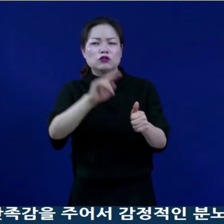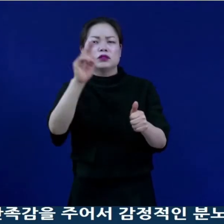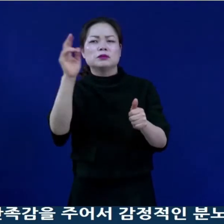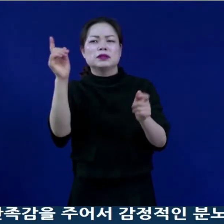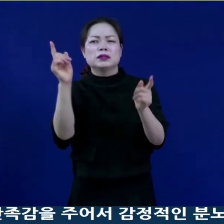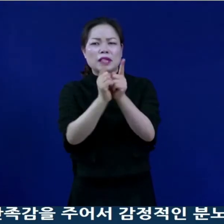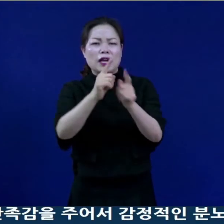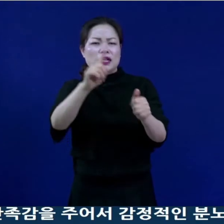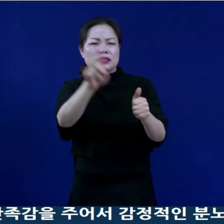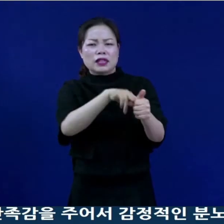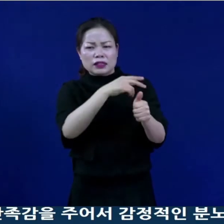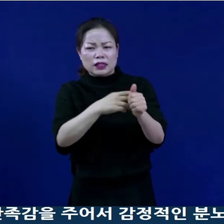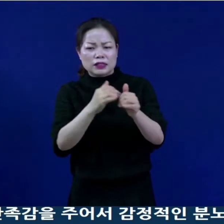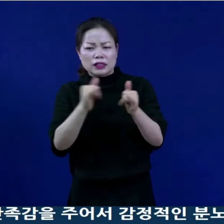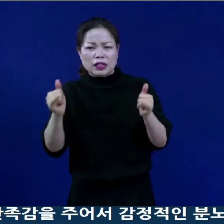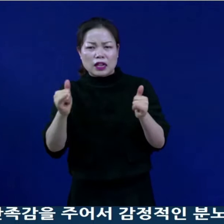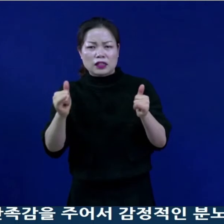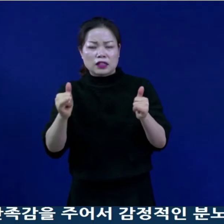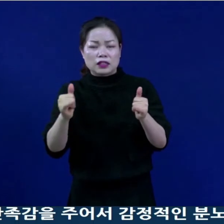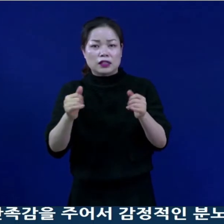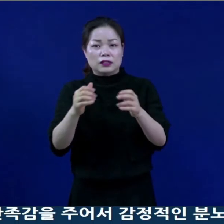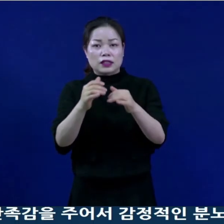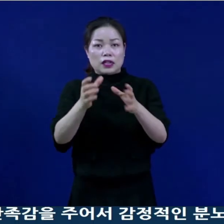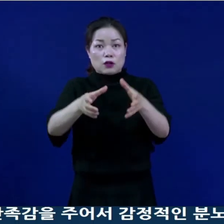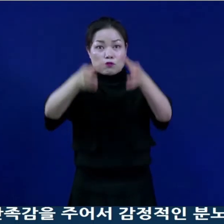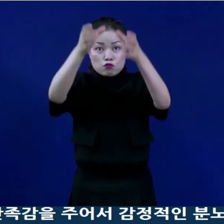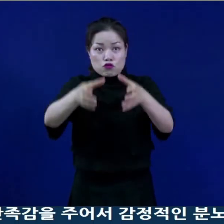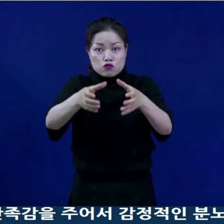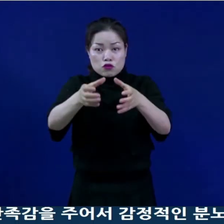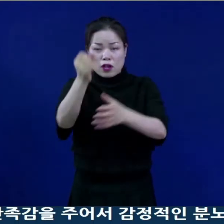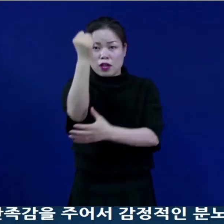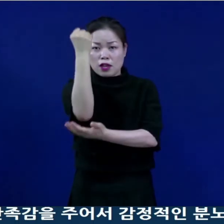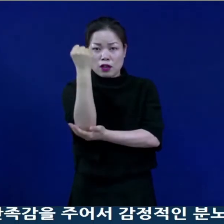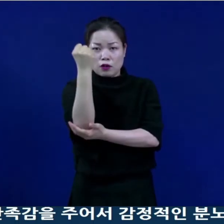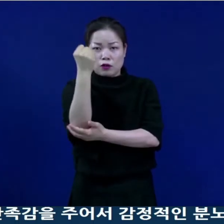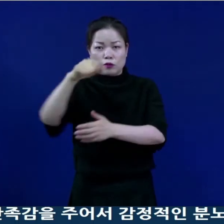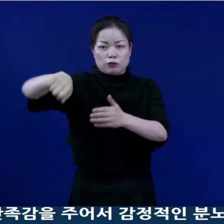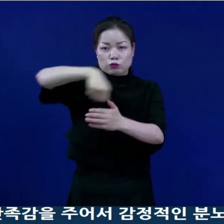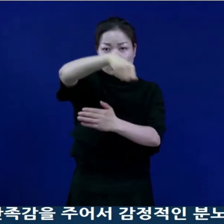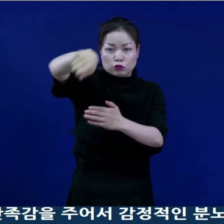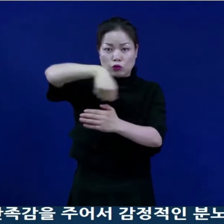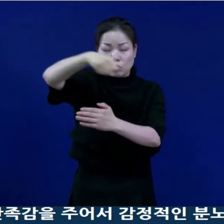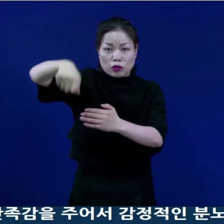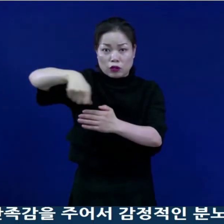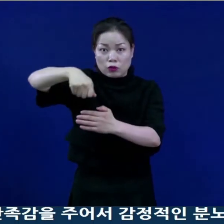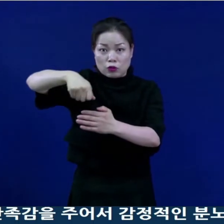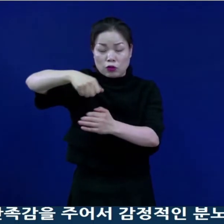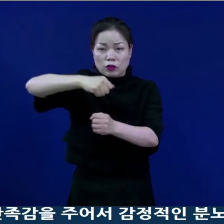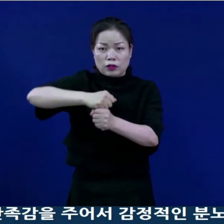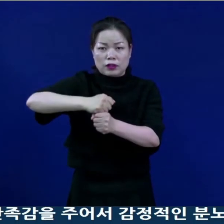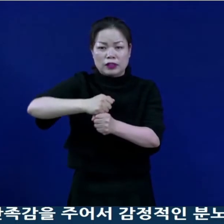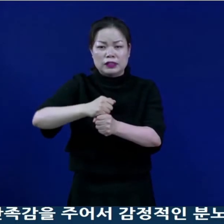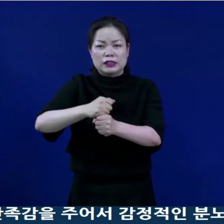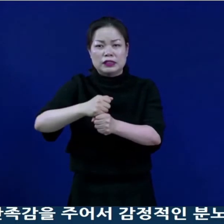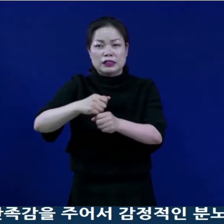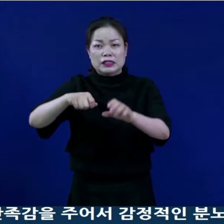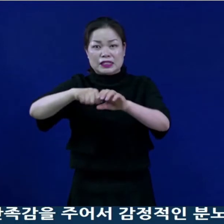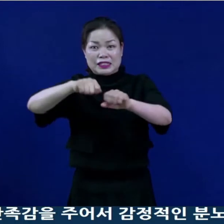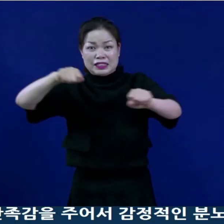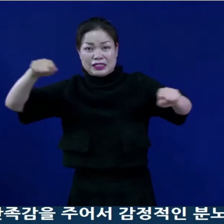채찍질은 사람을 이렇게 기둥에 묶어놓고 꼼짝달싹하지 못하게 만든 후에 그